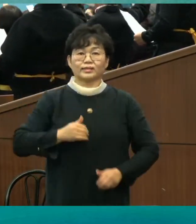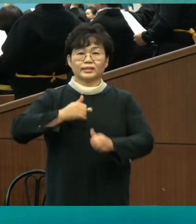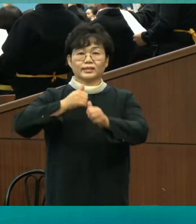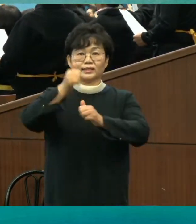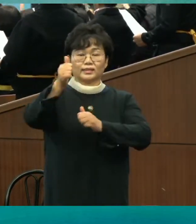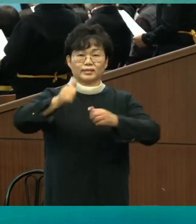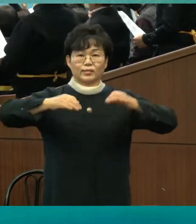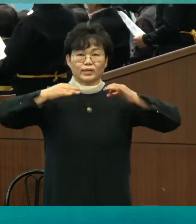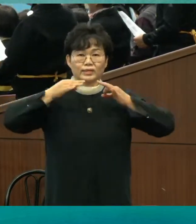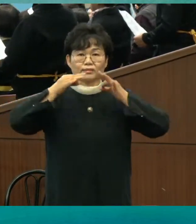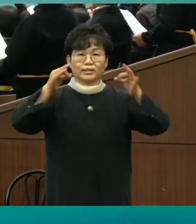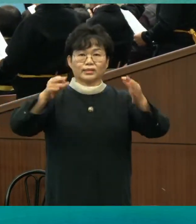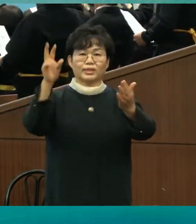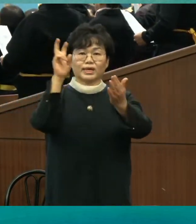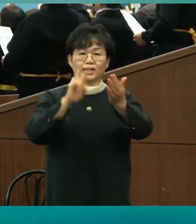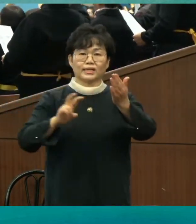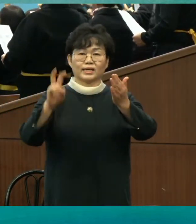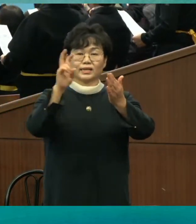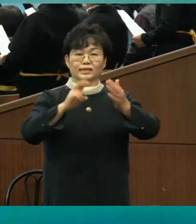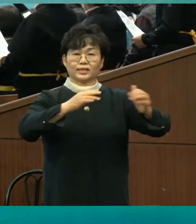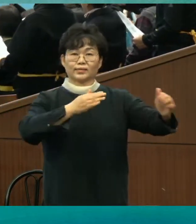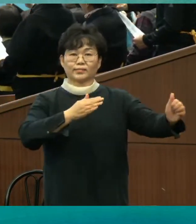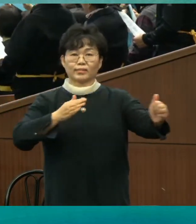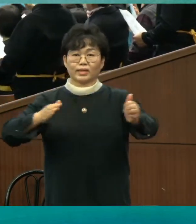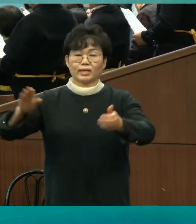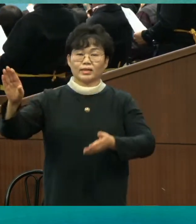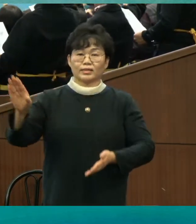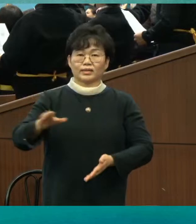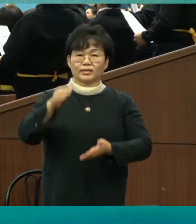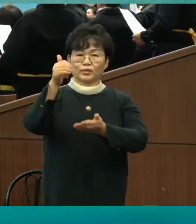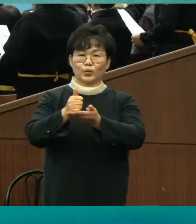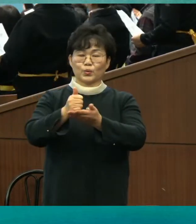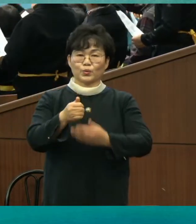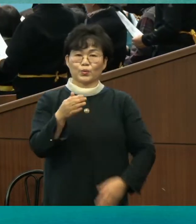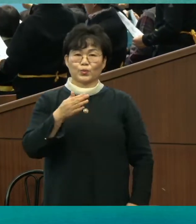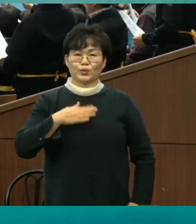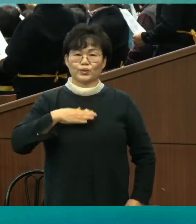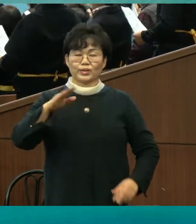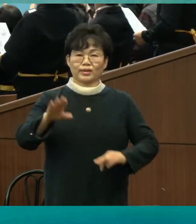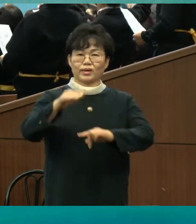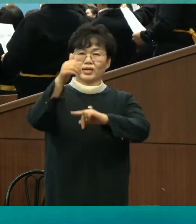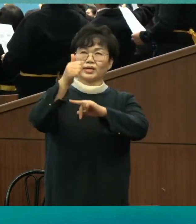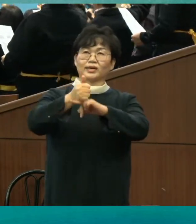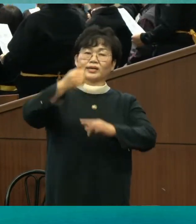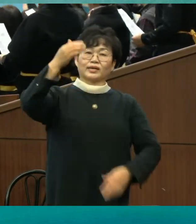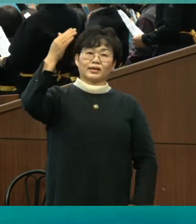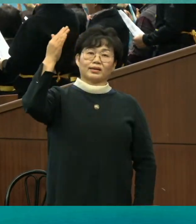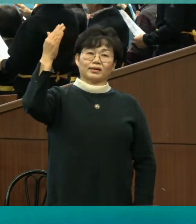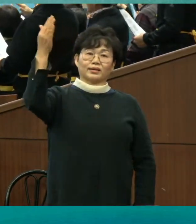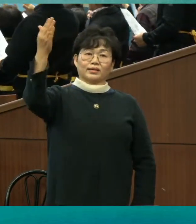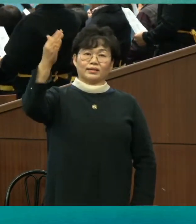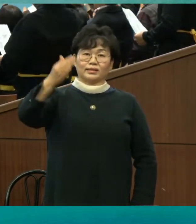승리를 외치며 찬양하세 그리스도 나의 왕